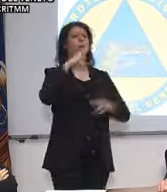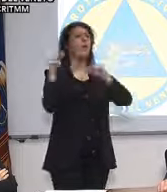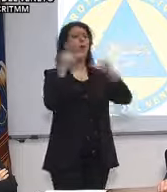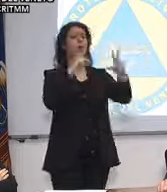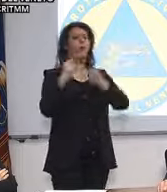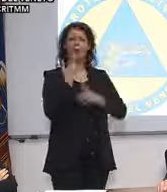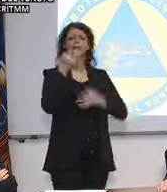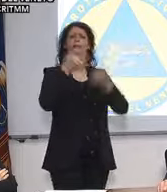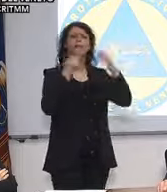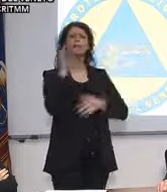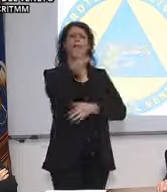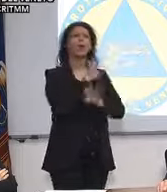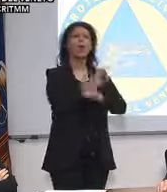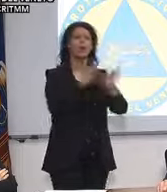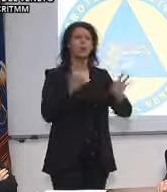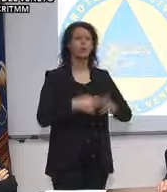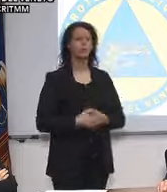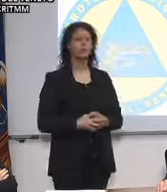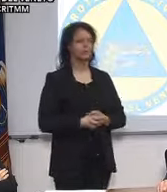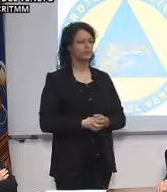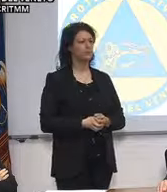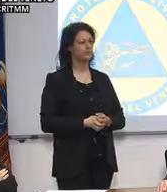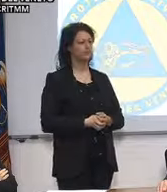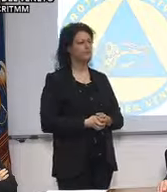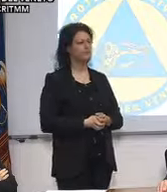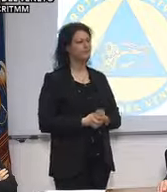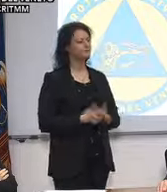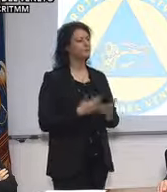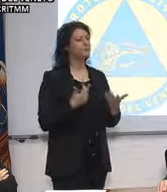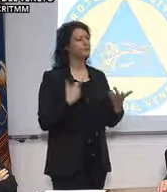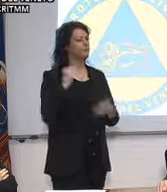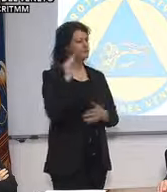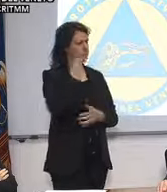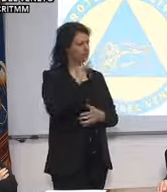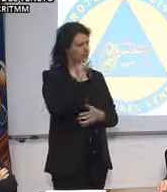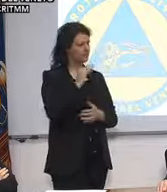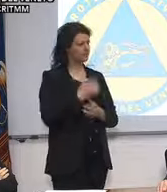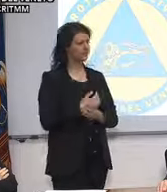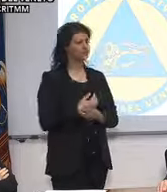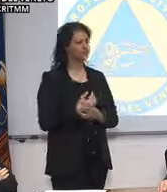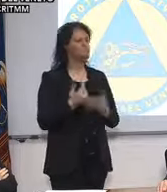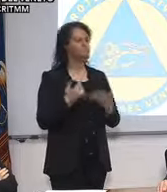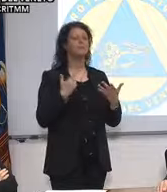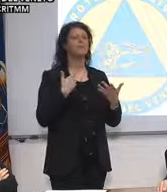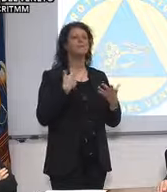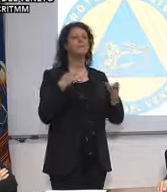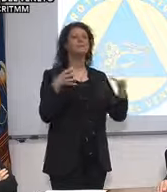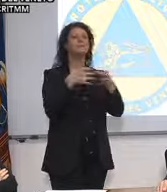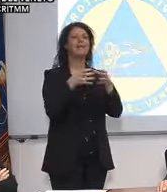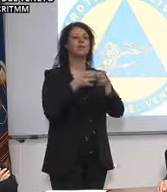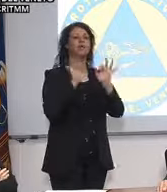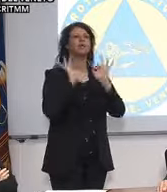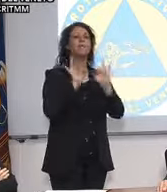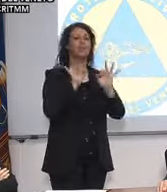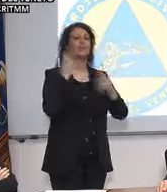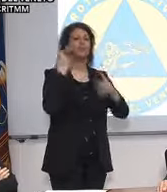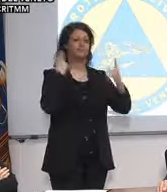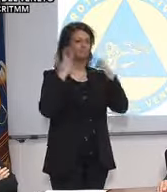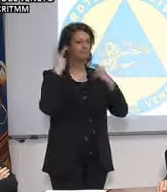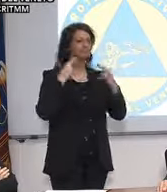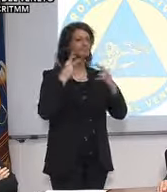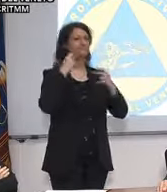Domanda di QDP News: come si pensa di affrontare il discorso dell'abusivismo nel settore di acconciatori e parrucchieri, diventata anche